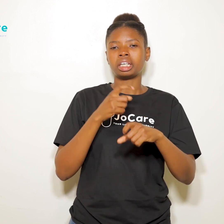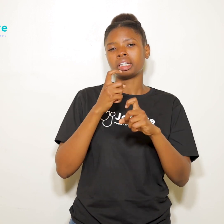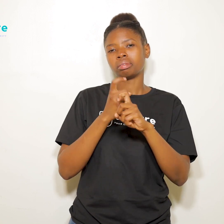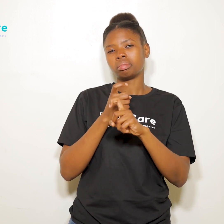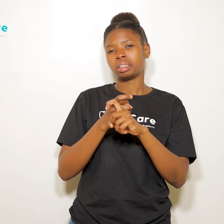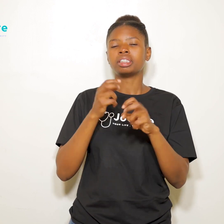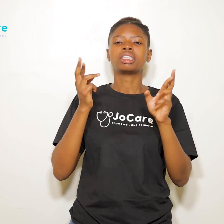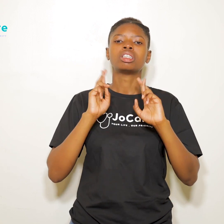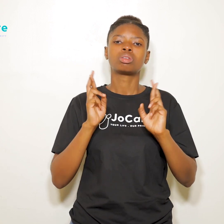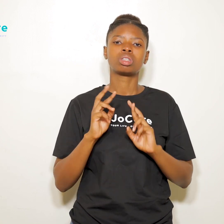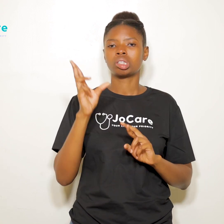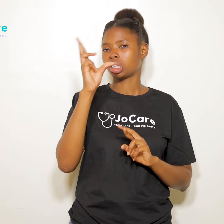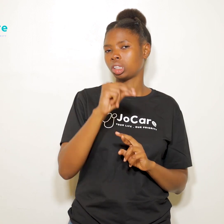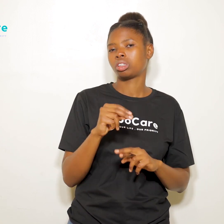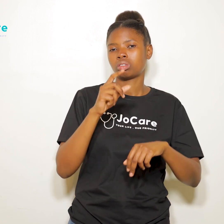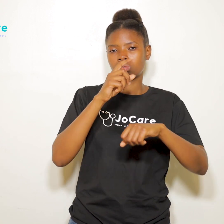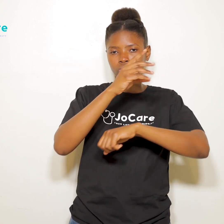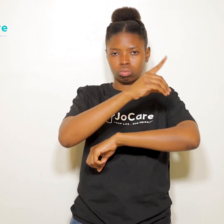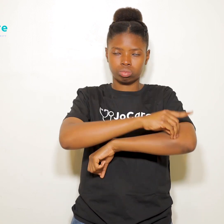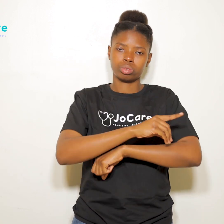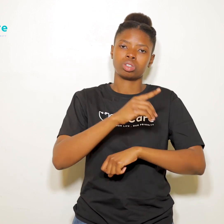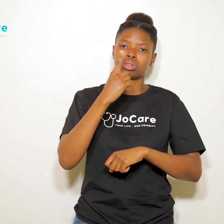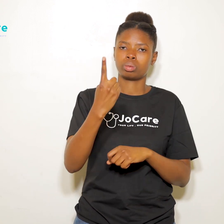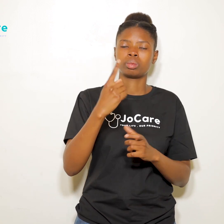umunsi umwe, ntabwo ari umunsi wa 14.